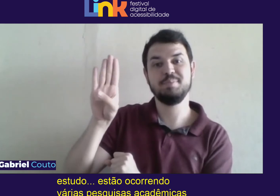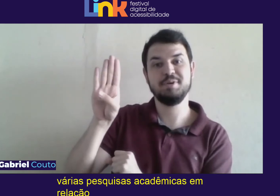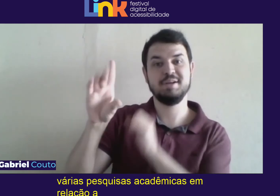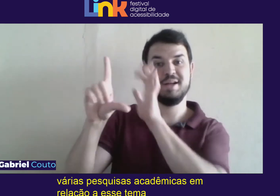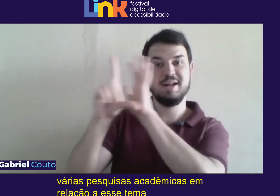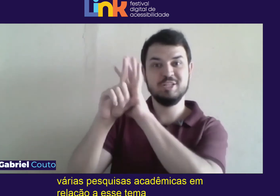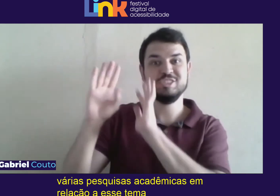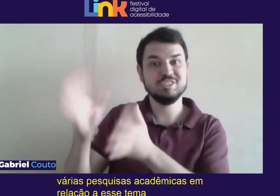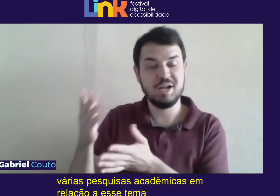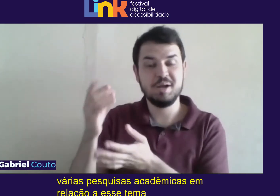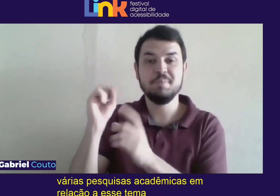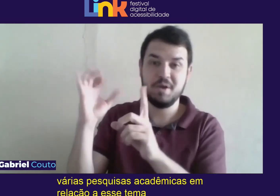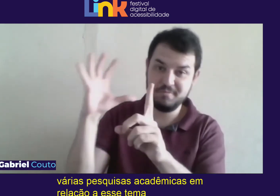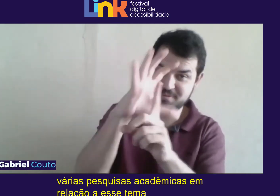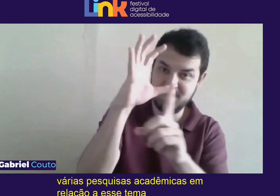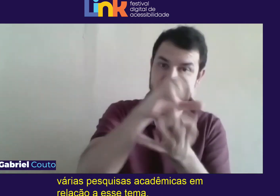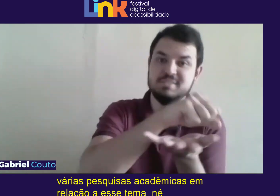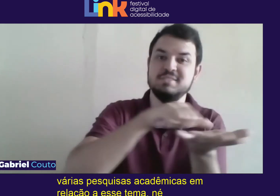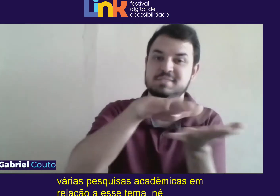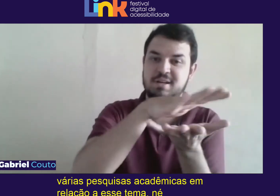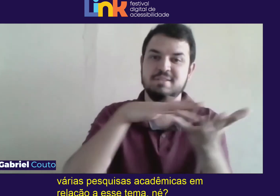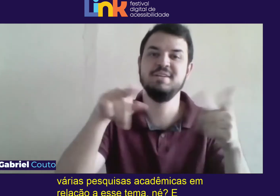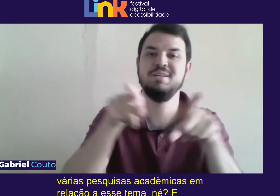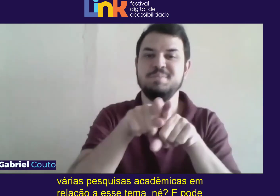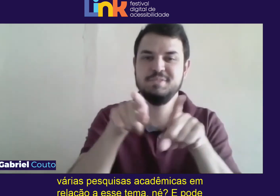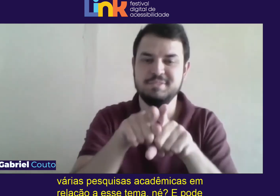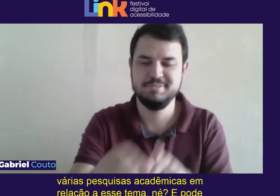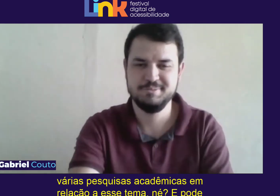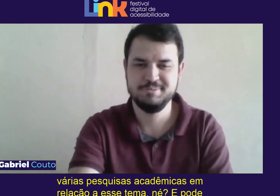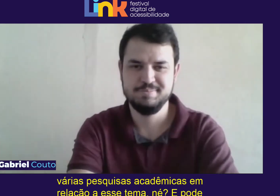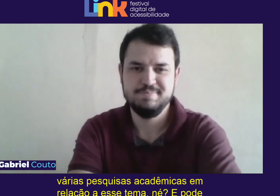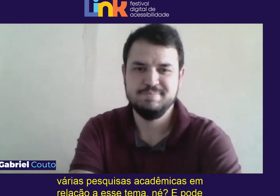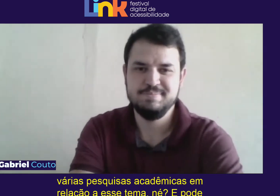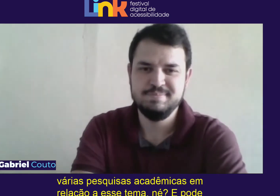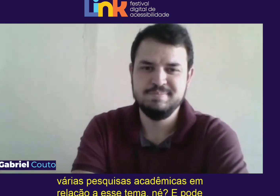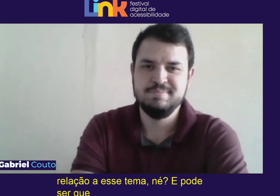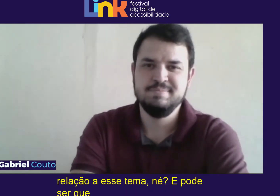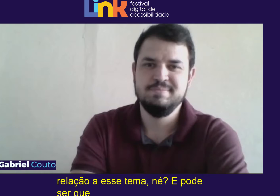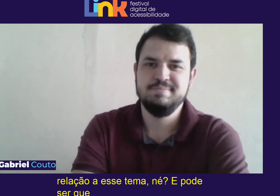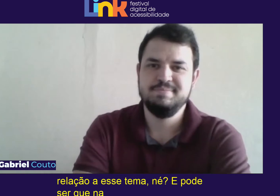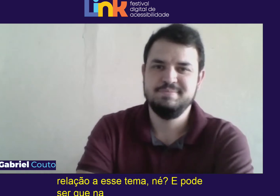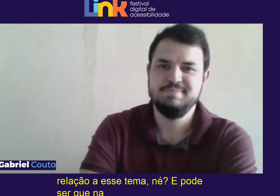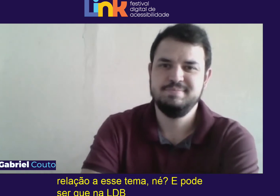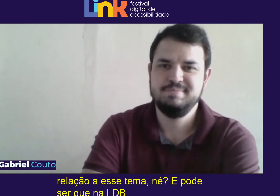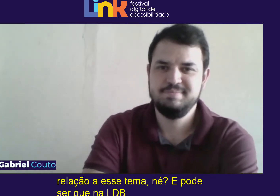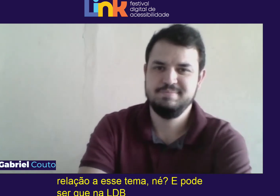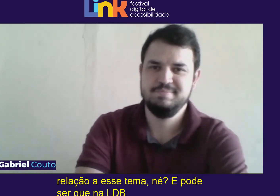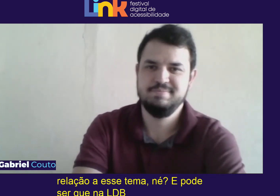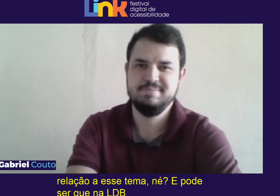E pode ser que na LDB, futuramente, o Signwright seja inserido.